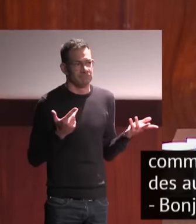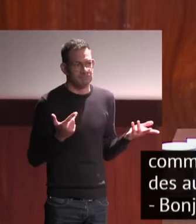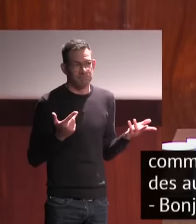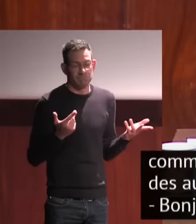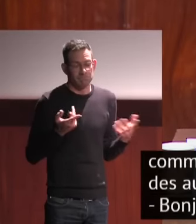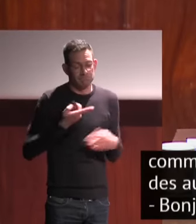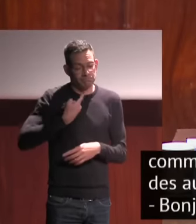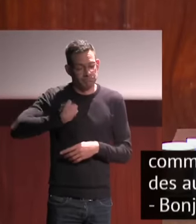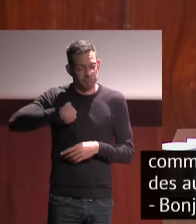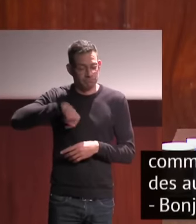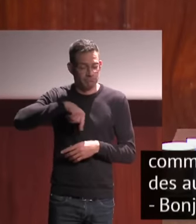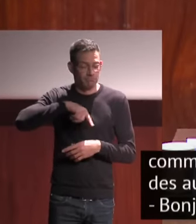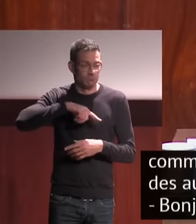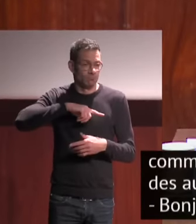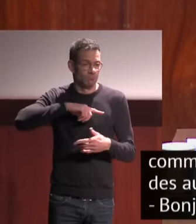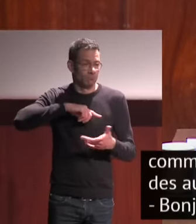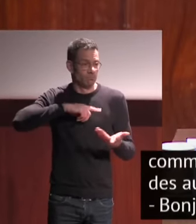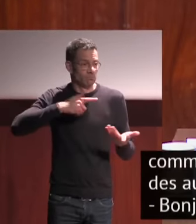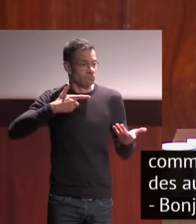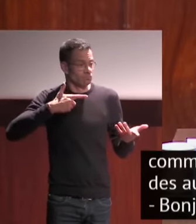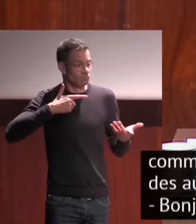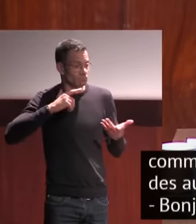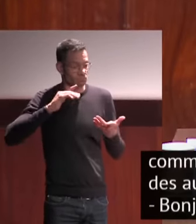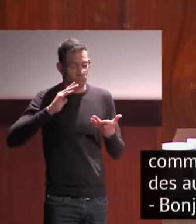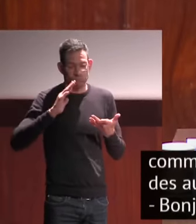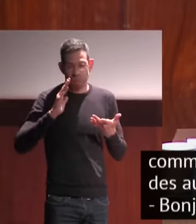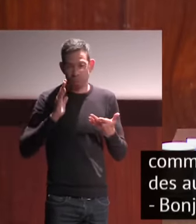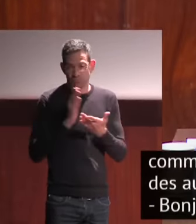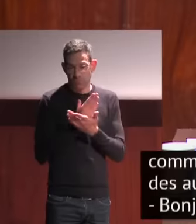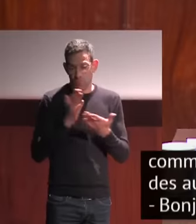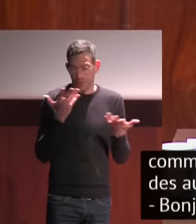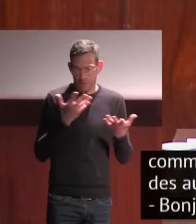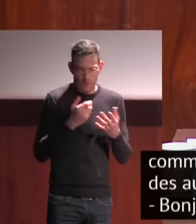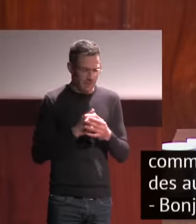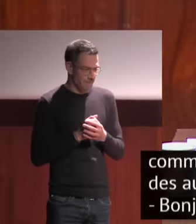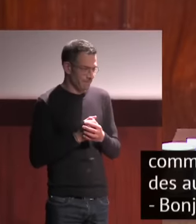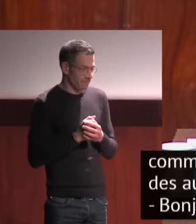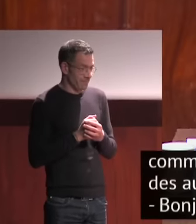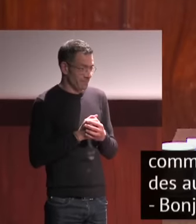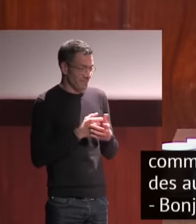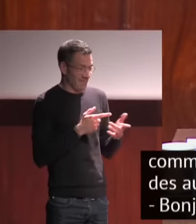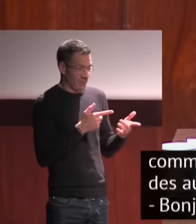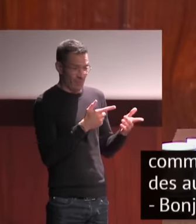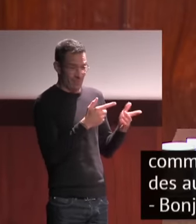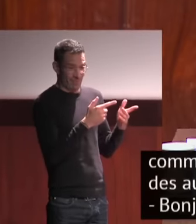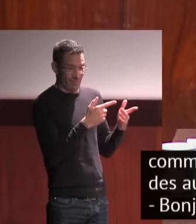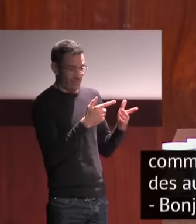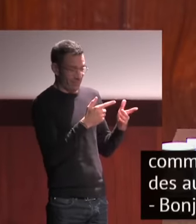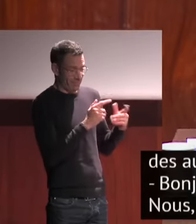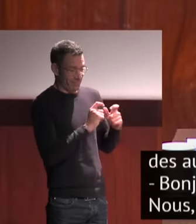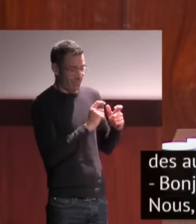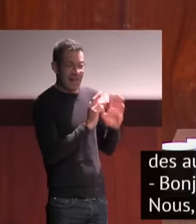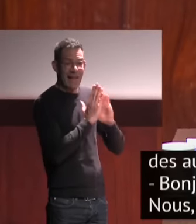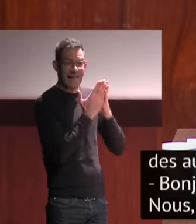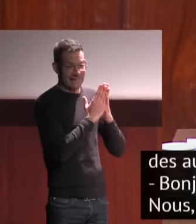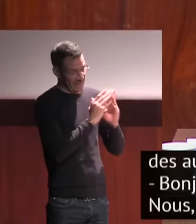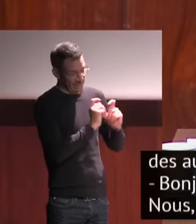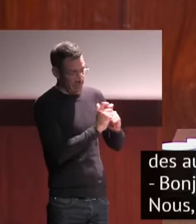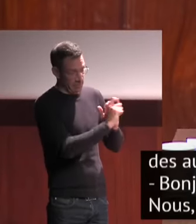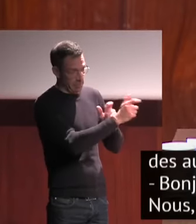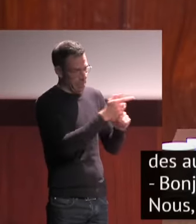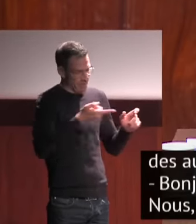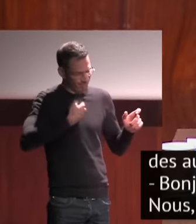Nous, notre projet, en fait, on est un petit peu en amont de tout ça, parce que c'est plus la